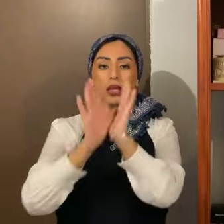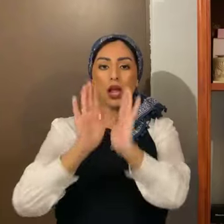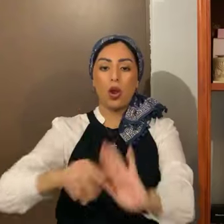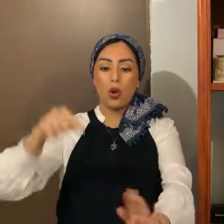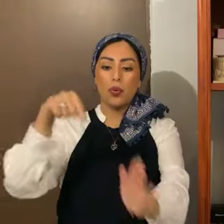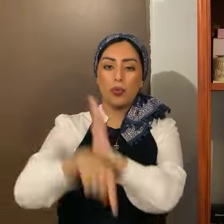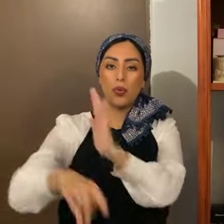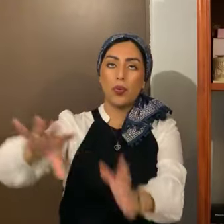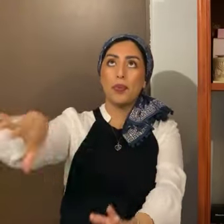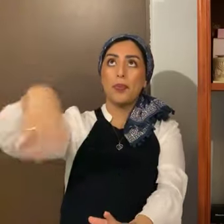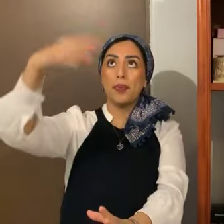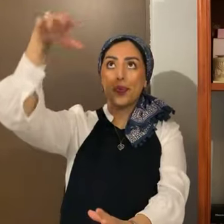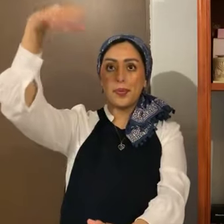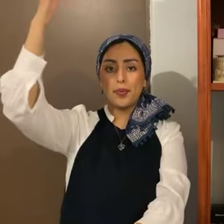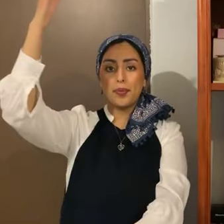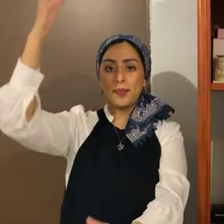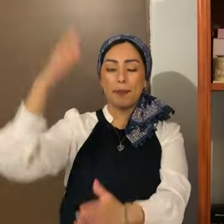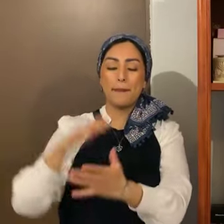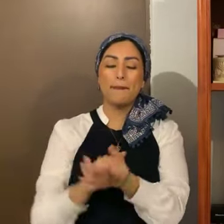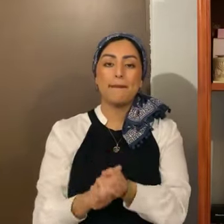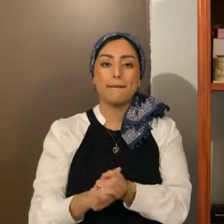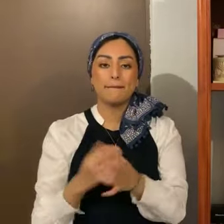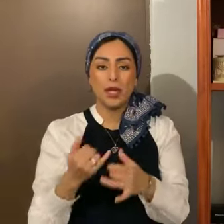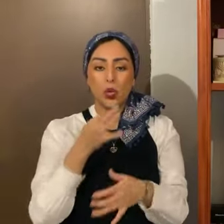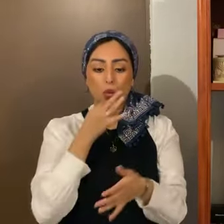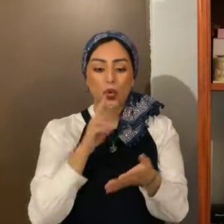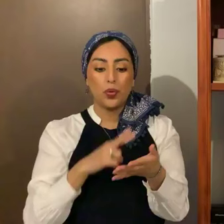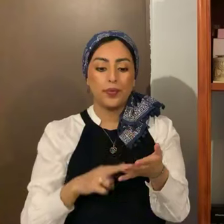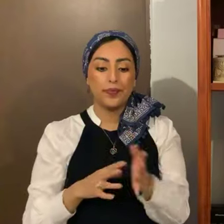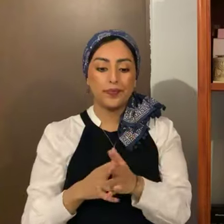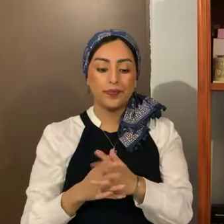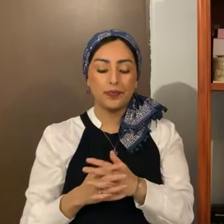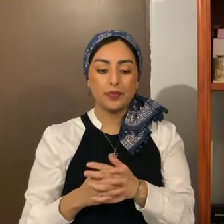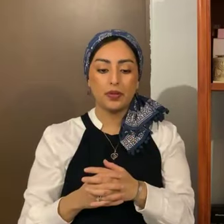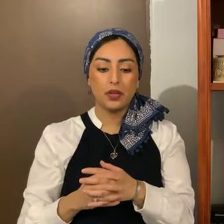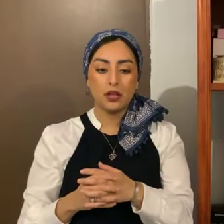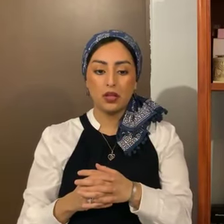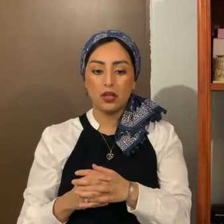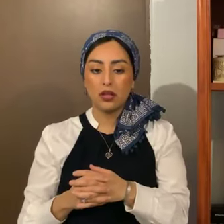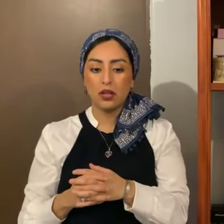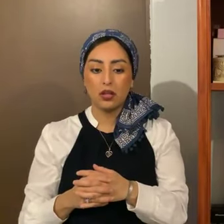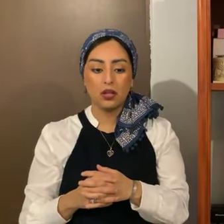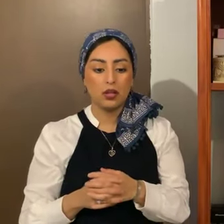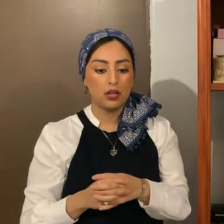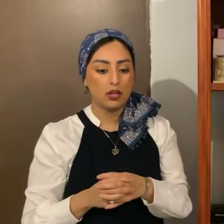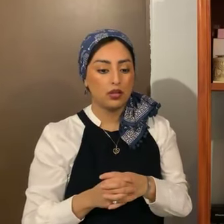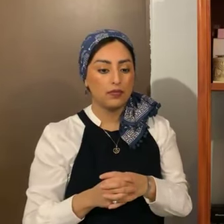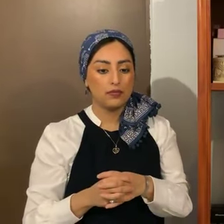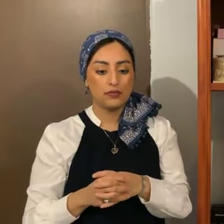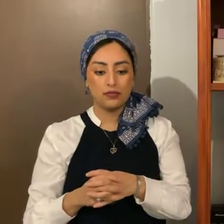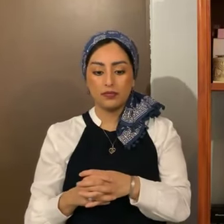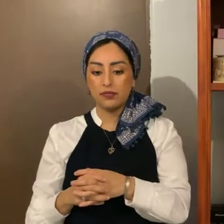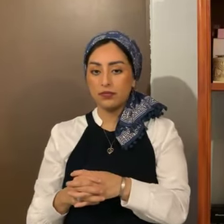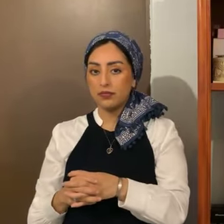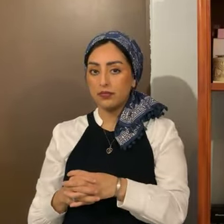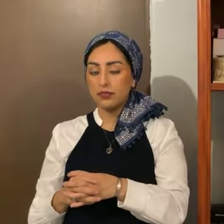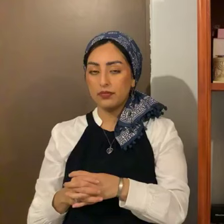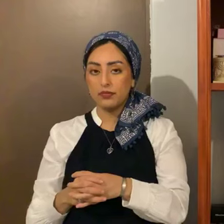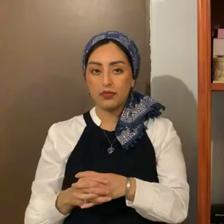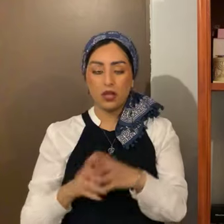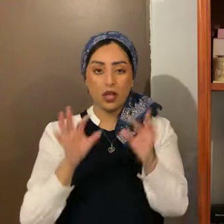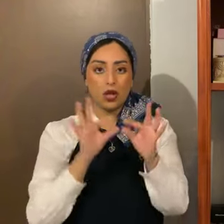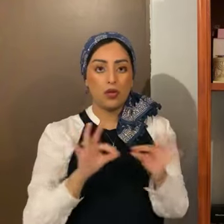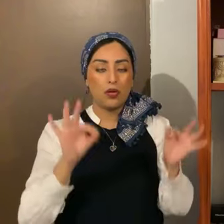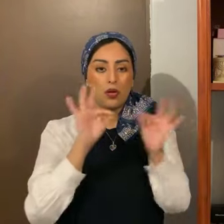shalom, de paz. Ahorita lo vamos a leer, de shalom. Pero antes vamos, para que se entienda, es que no